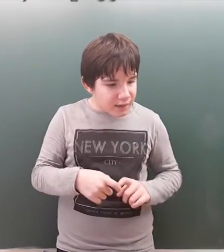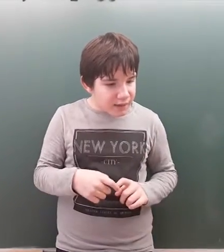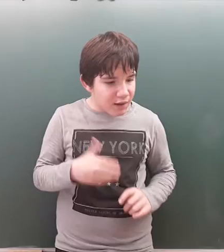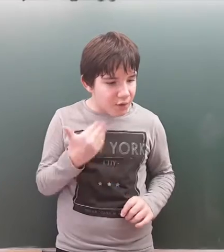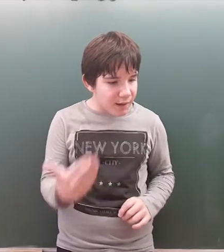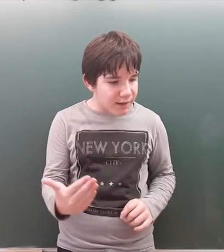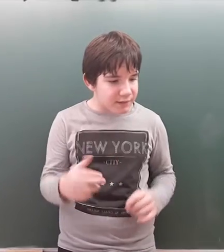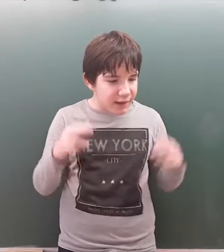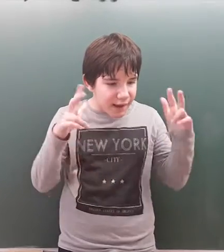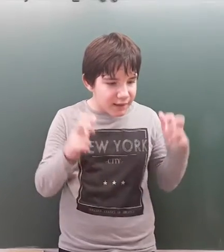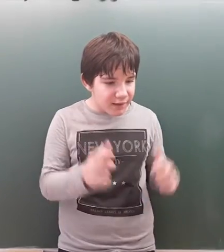ils remercient Adèle.